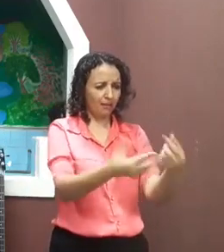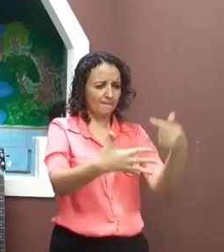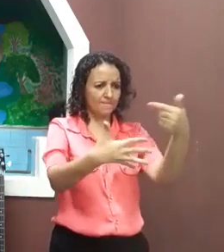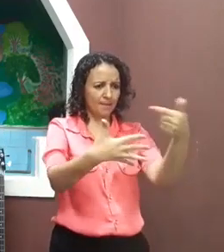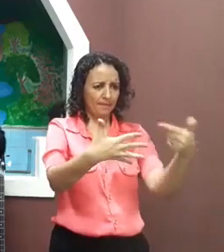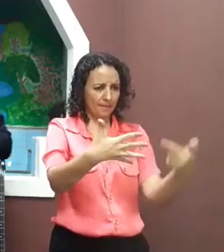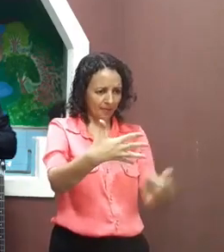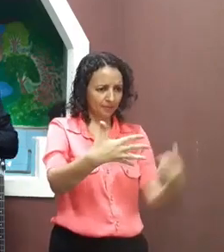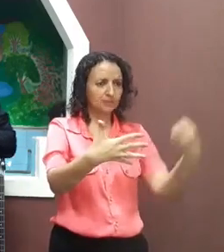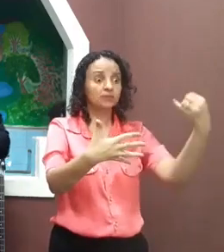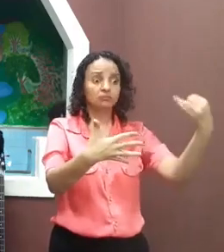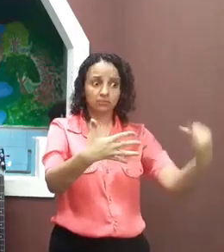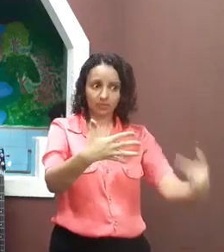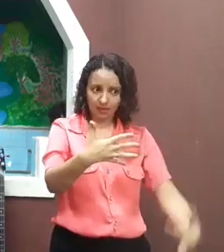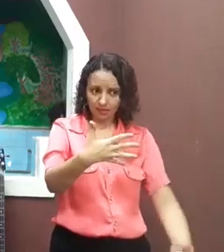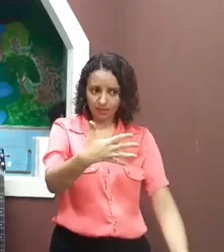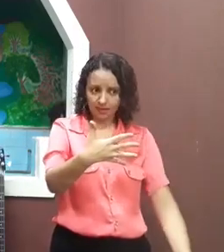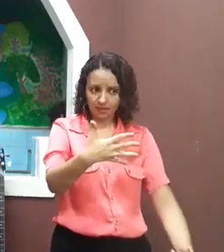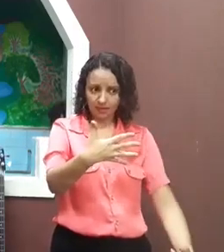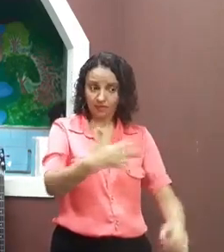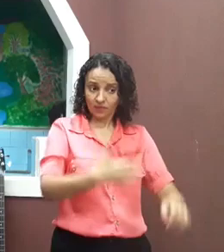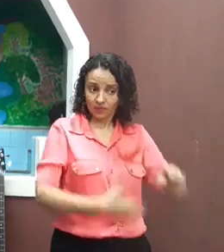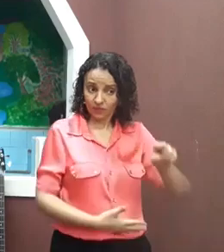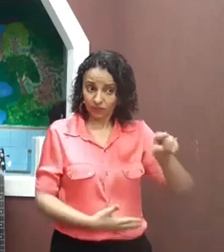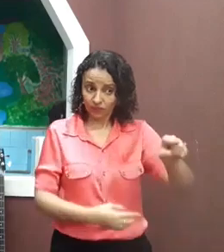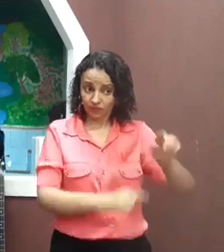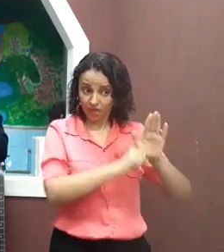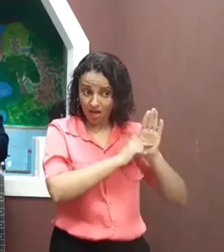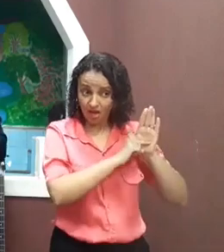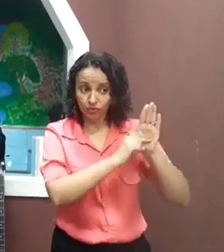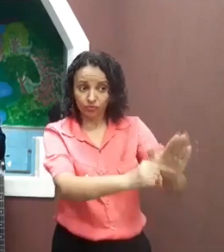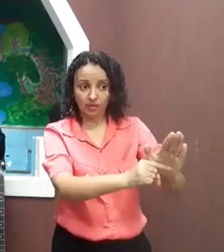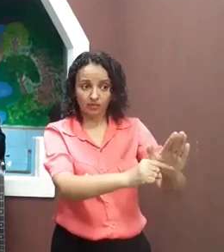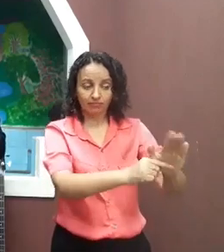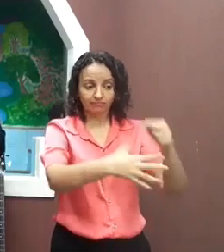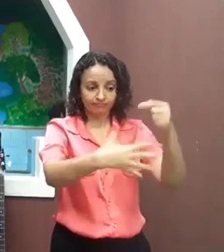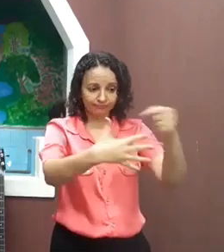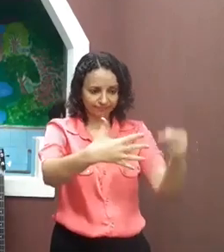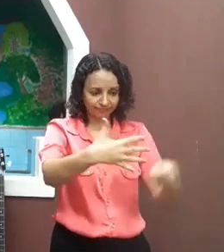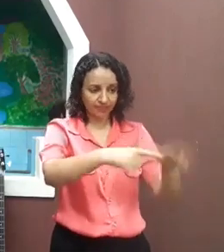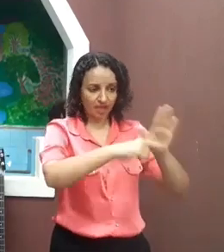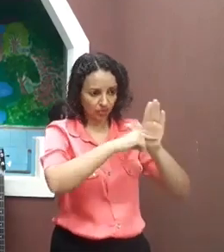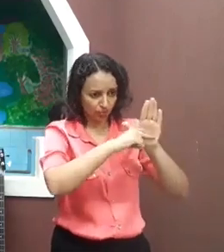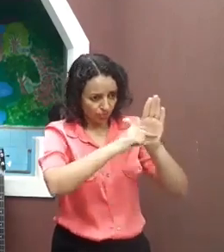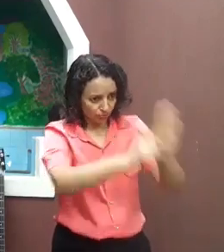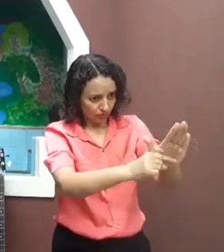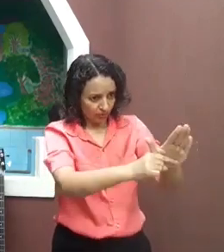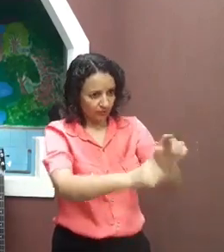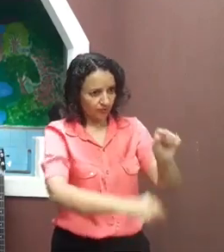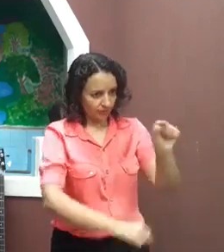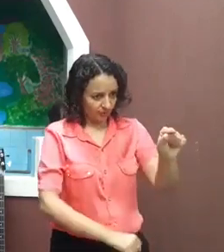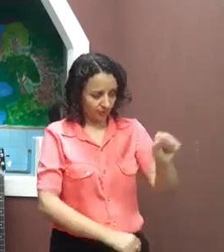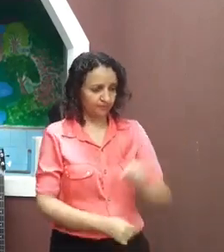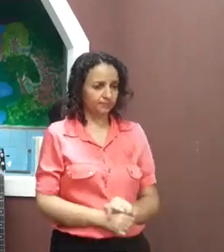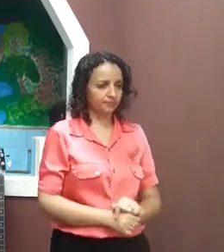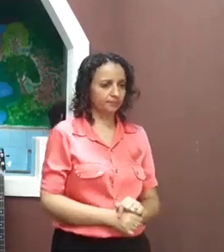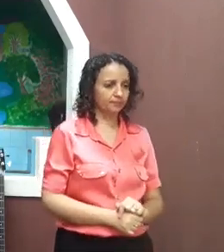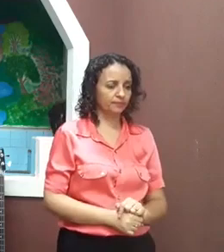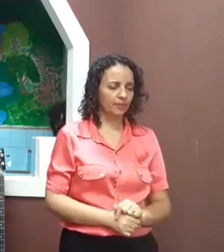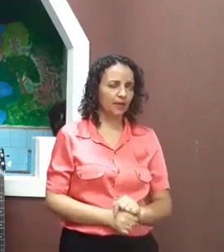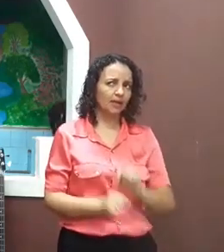você. 5 necessidades que vai ajudar você, que vai cuidar da sua vida.